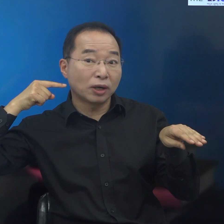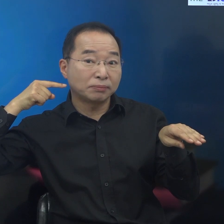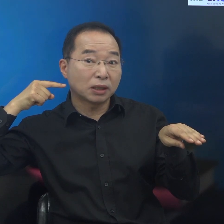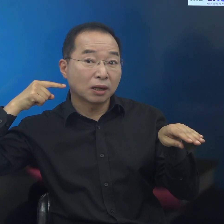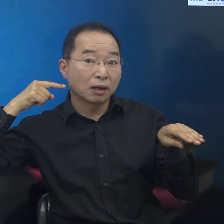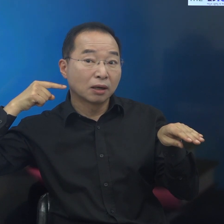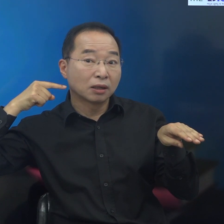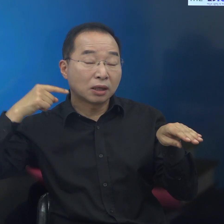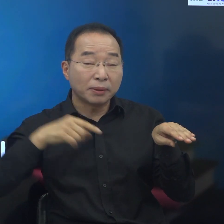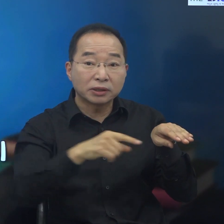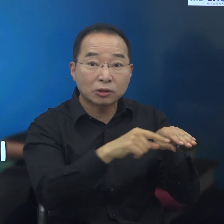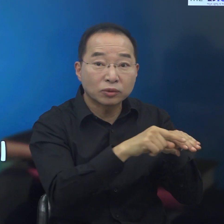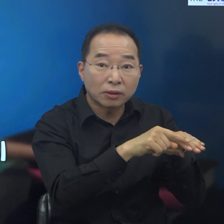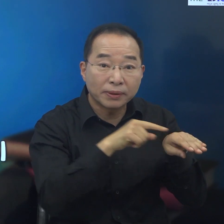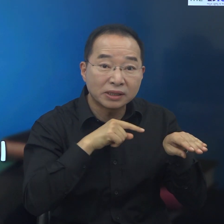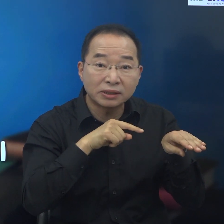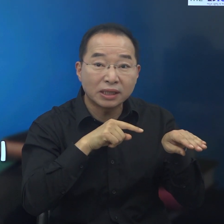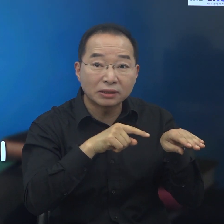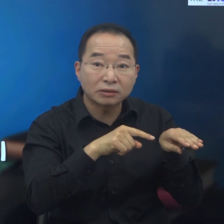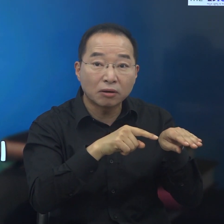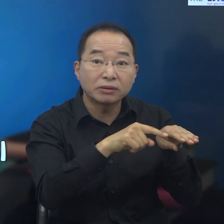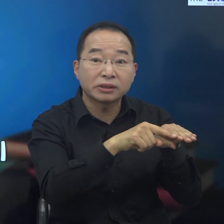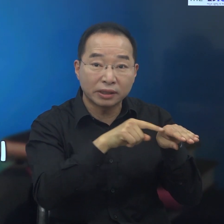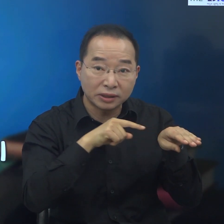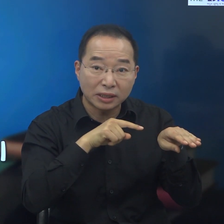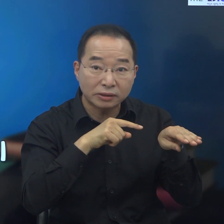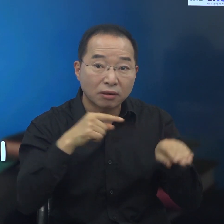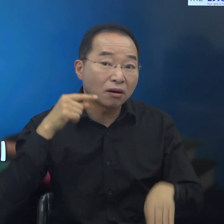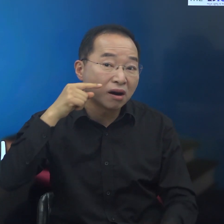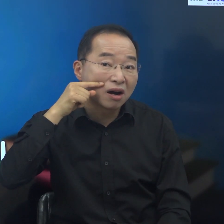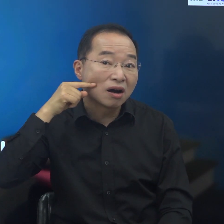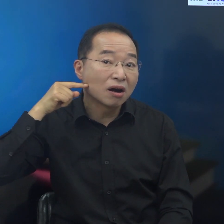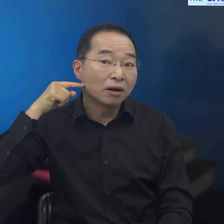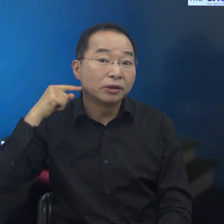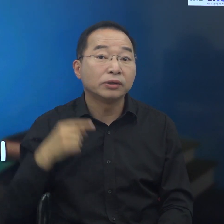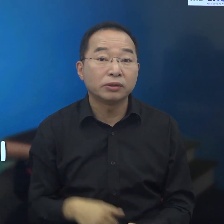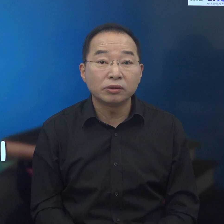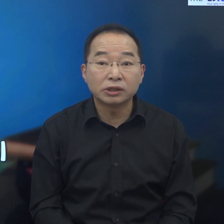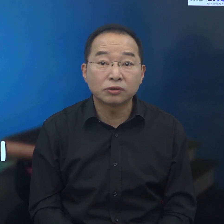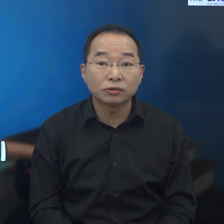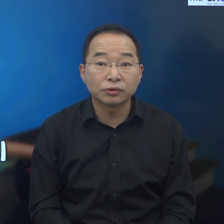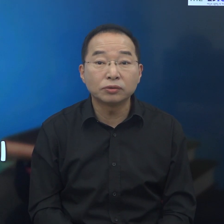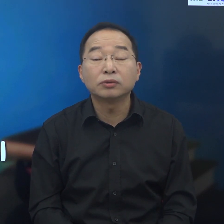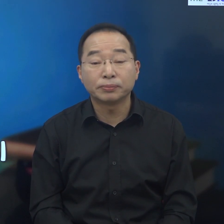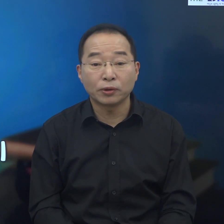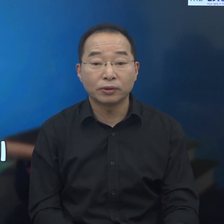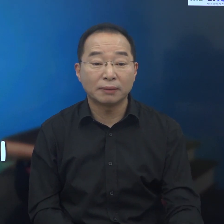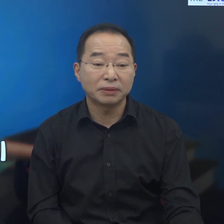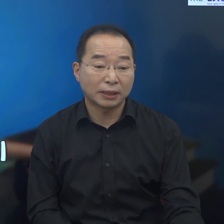표현합니다. 그러면 자동차 옆에 기스 났어, 스크래치 났어 이런 식으로도 표현을 합니다.